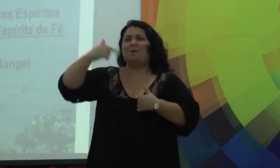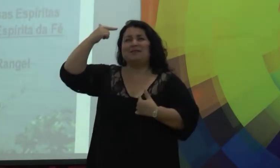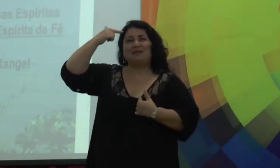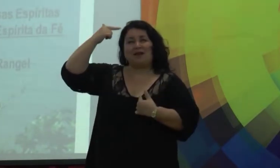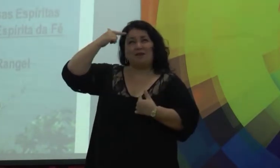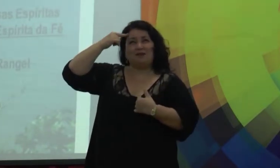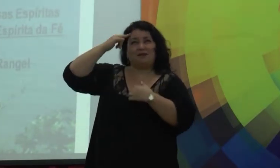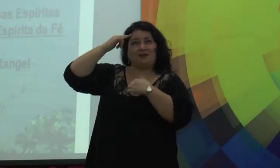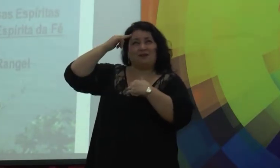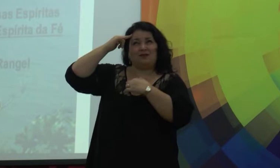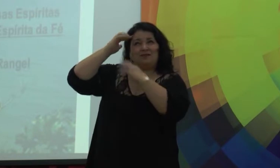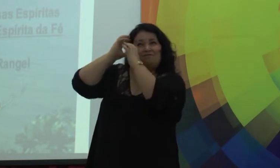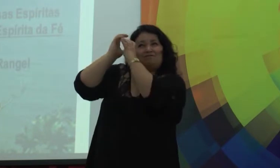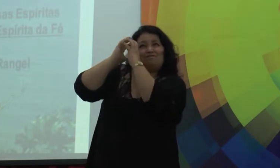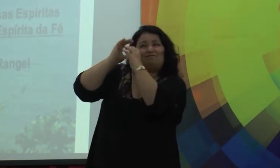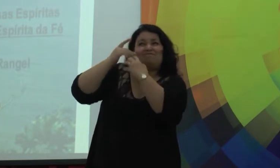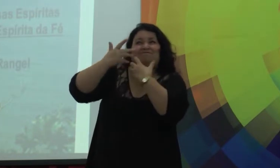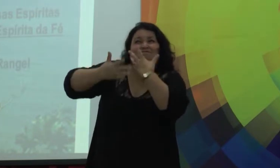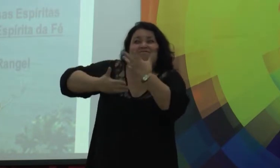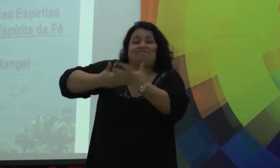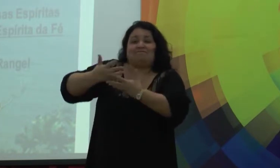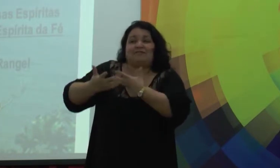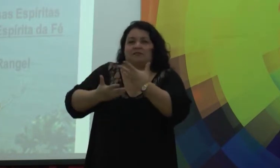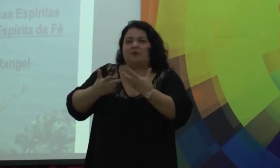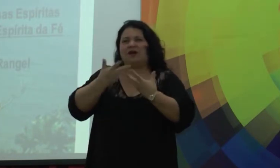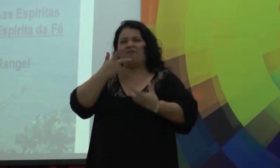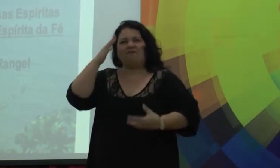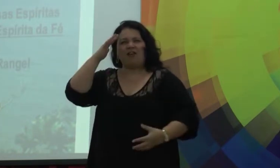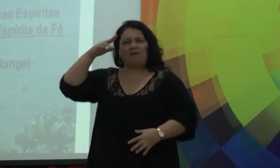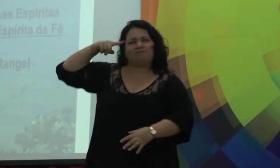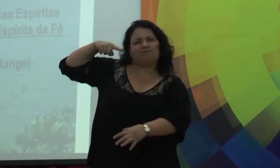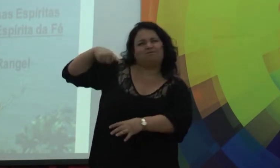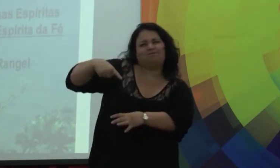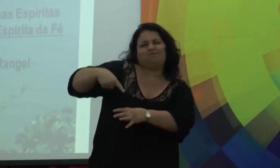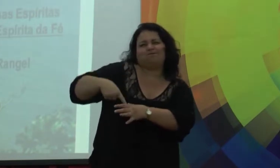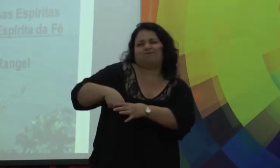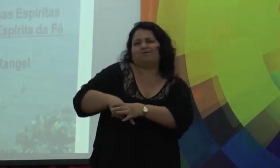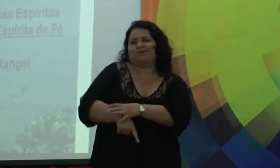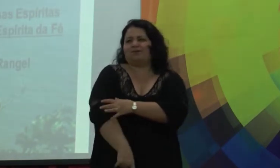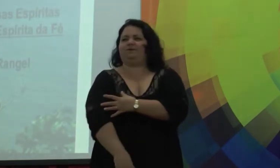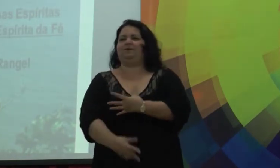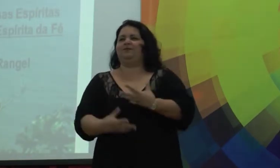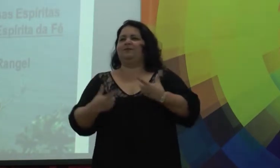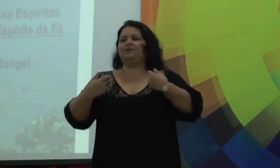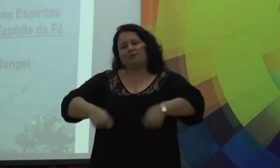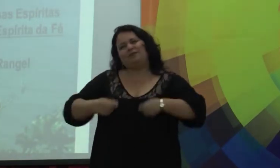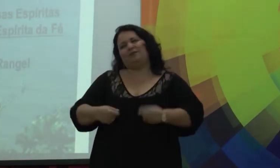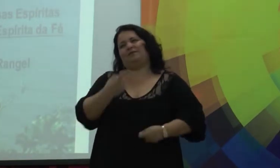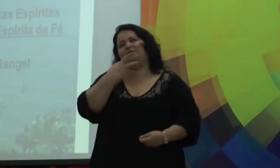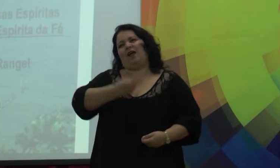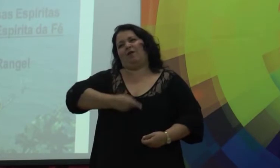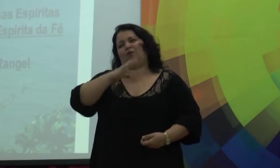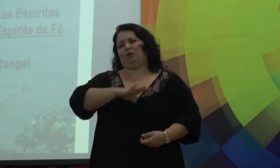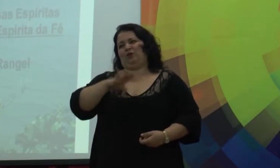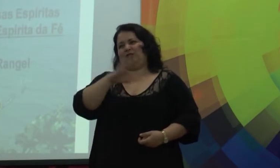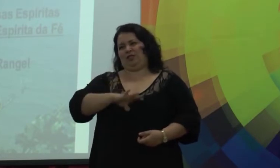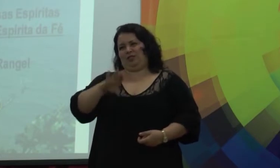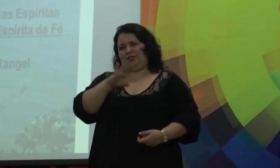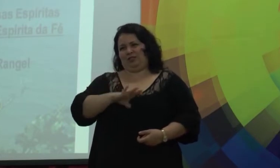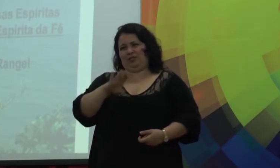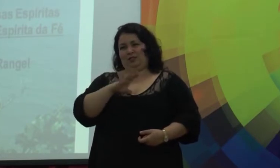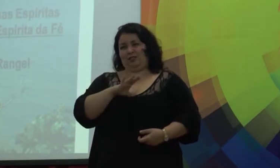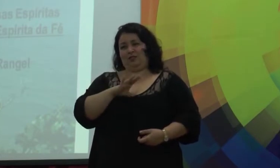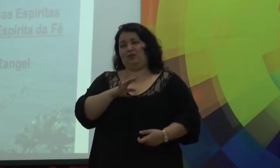pensamento na íntegra, na sua completude, eu preciso falar em português.